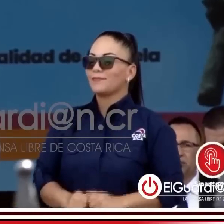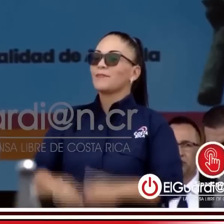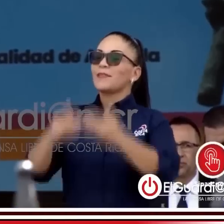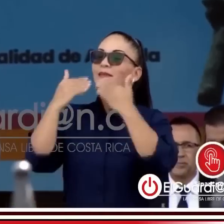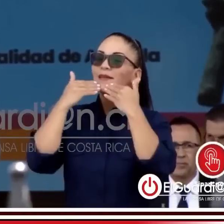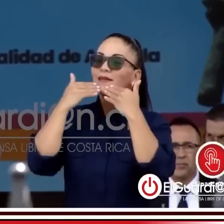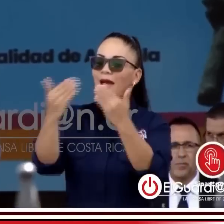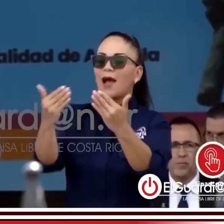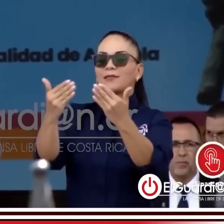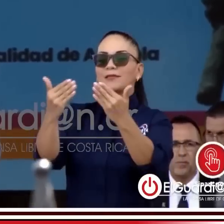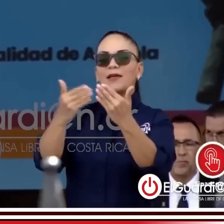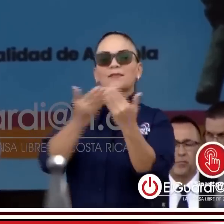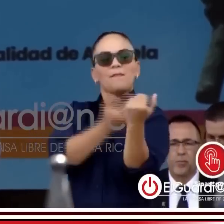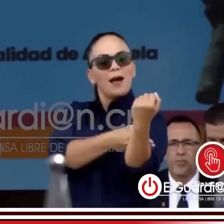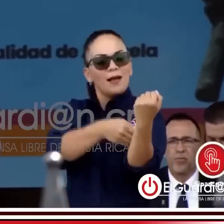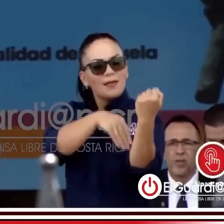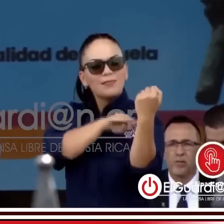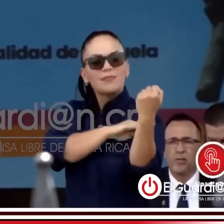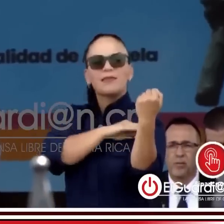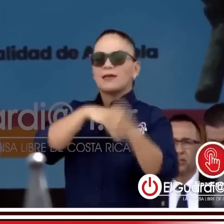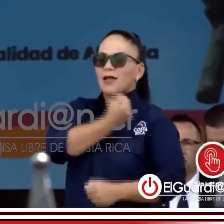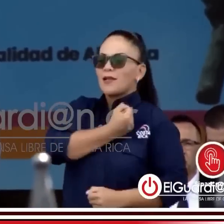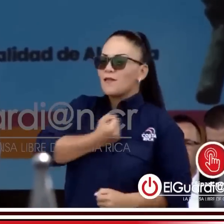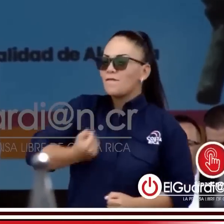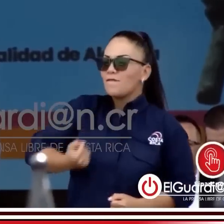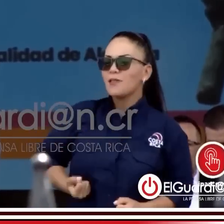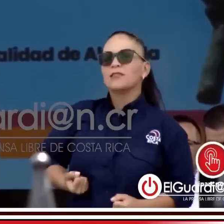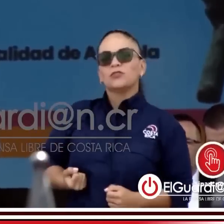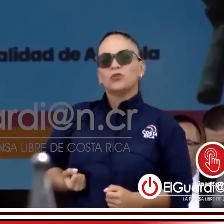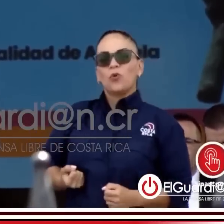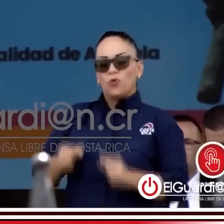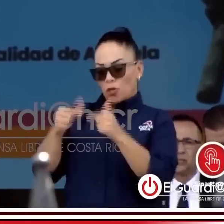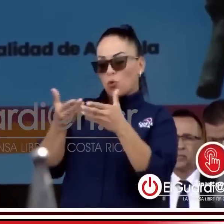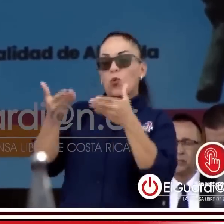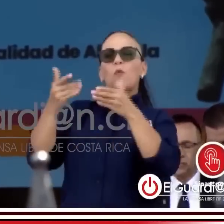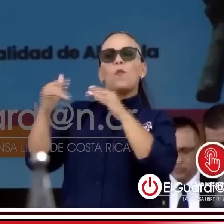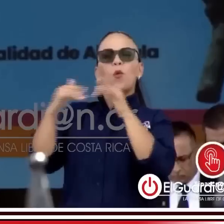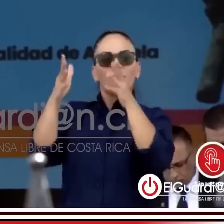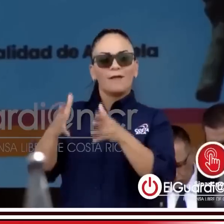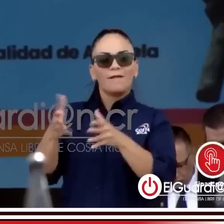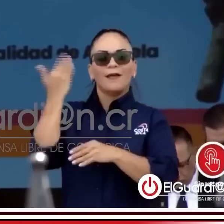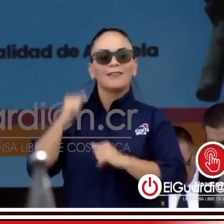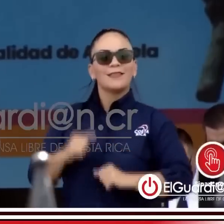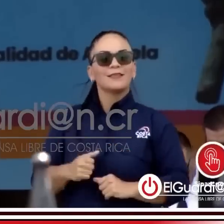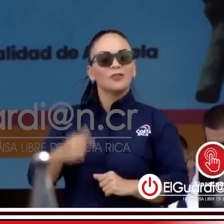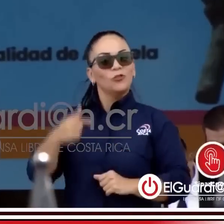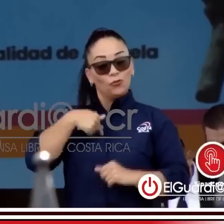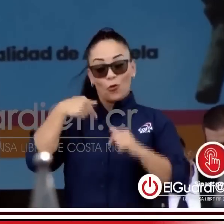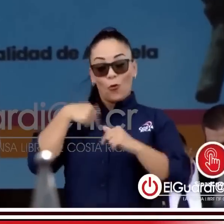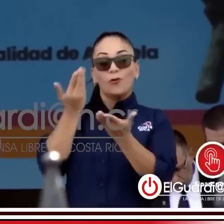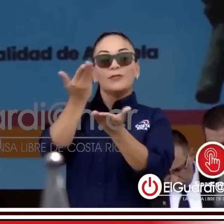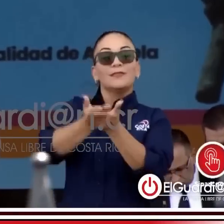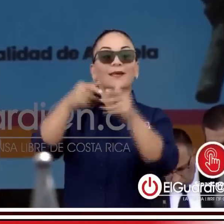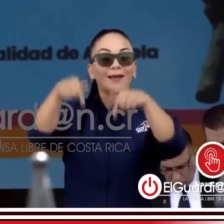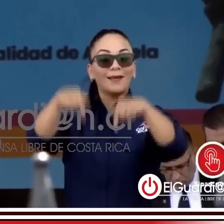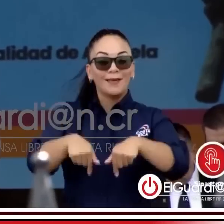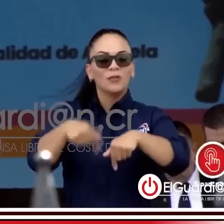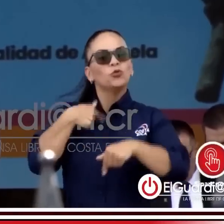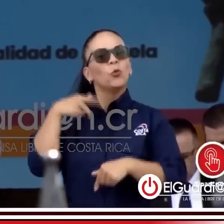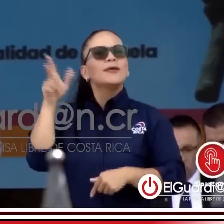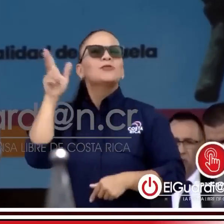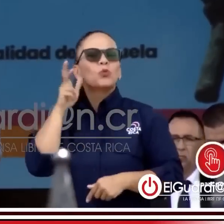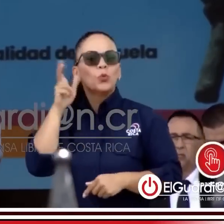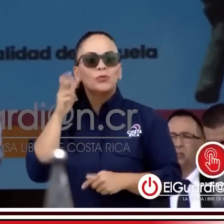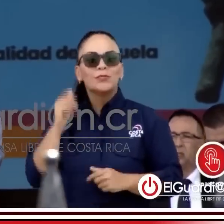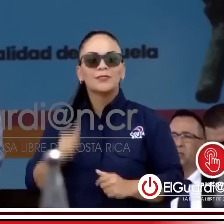Gracias a la valentía y el sacrificio de ellos, hoy oí al llegar aquí